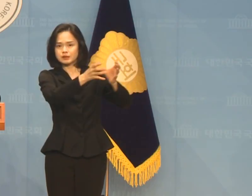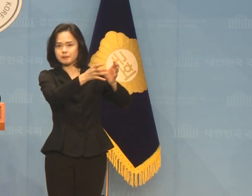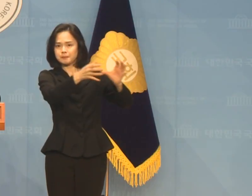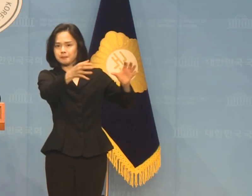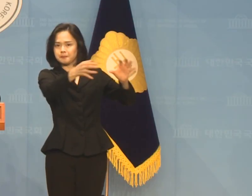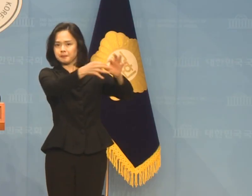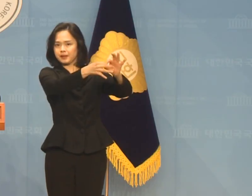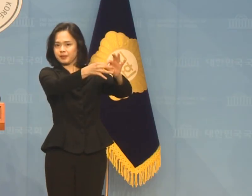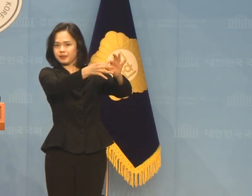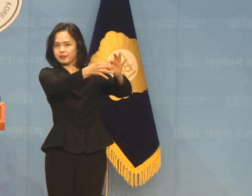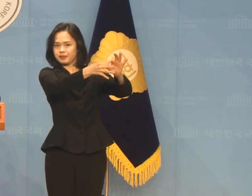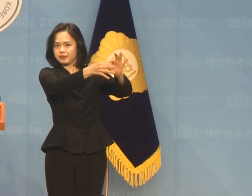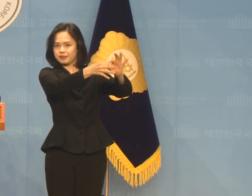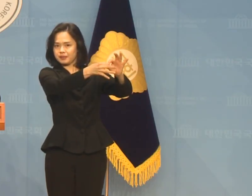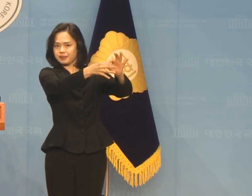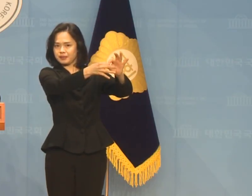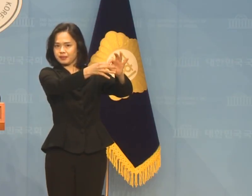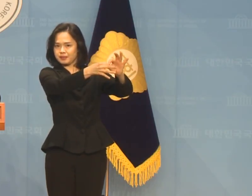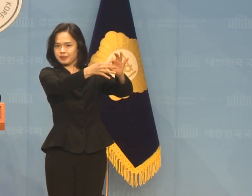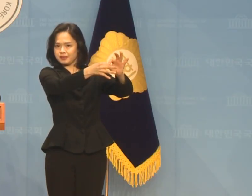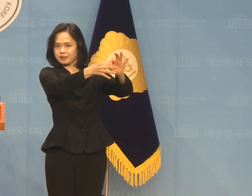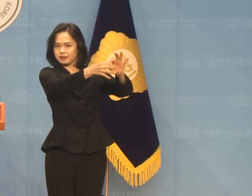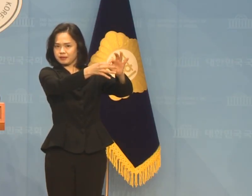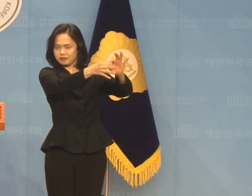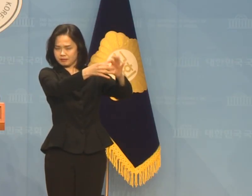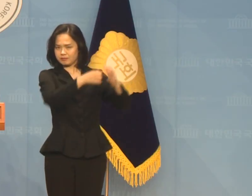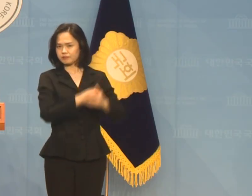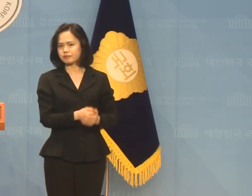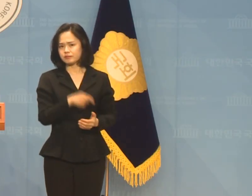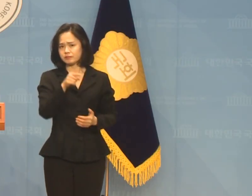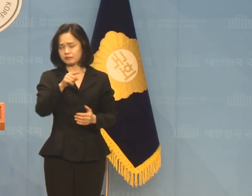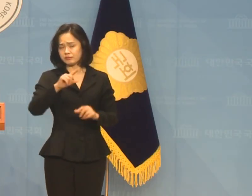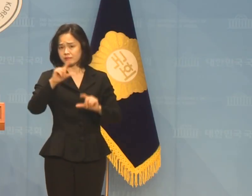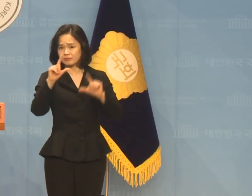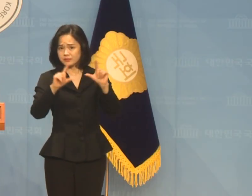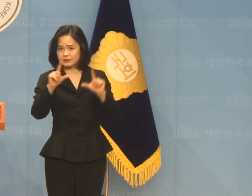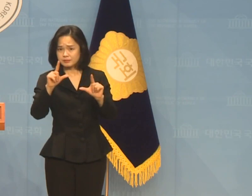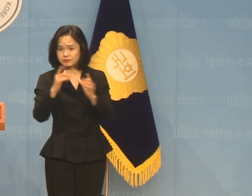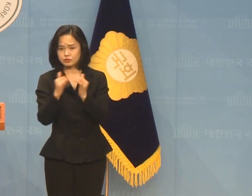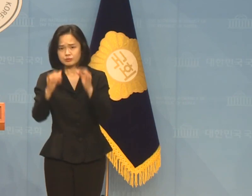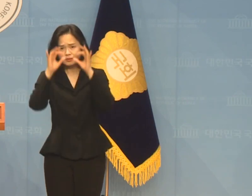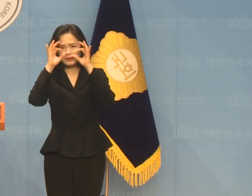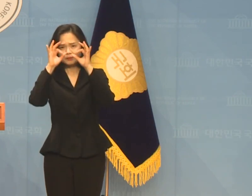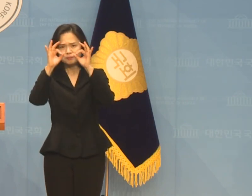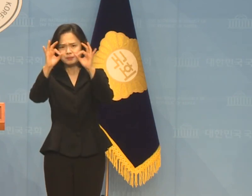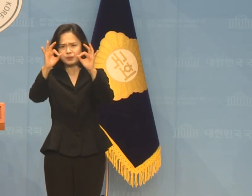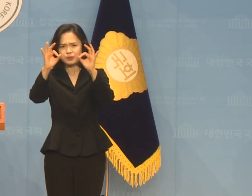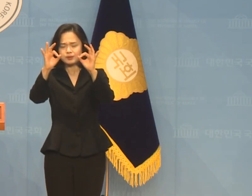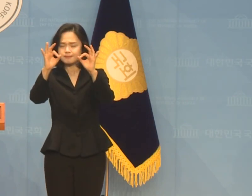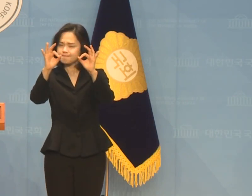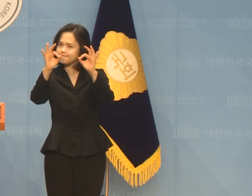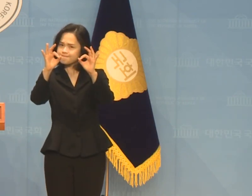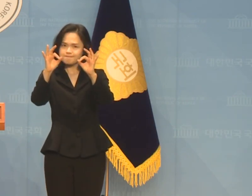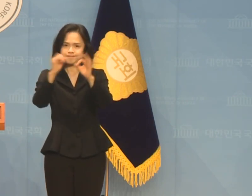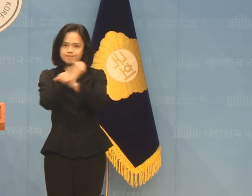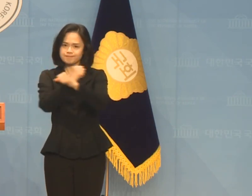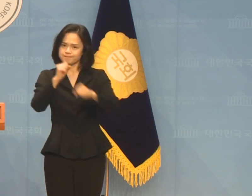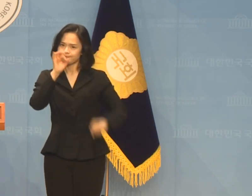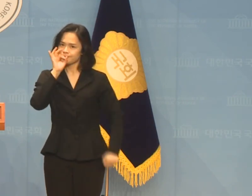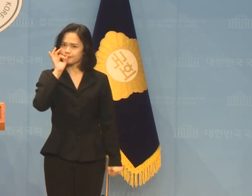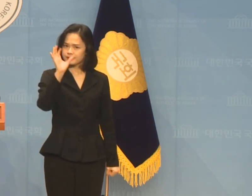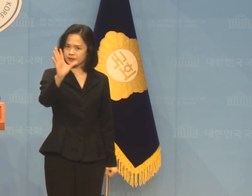정치 투캅스로 초신하는 그런 모습을 결코 원하지 않습니다. 경찰